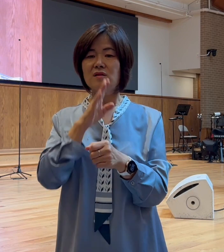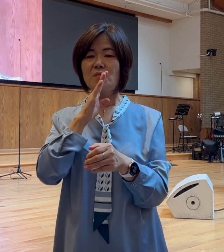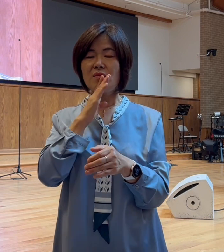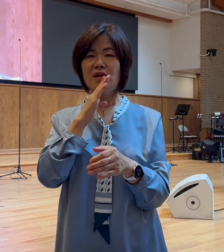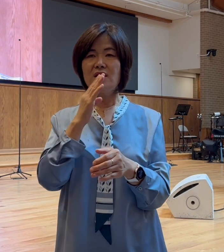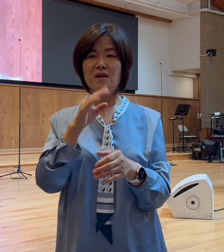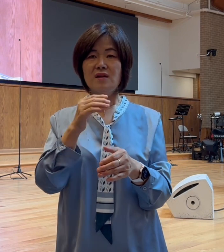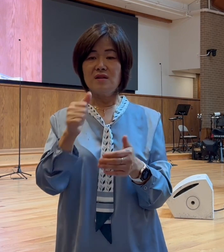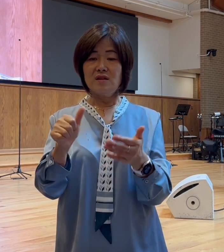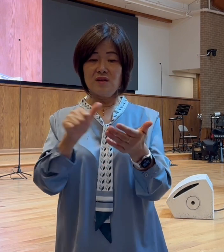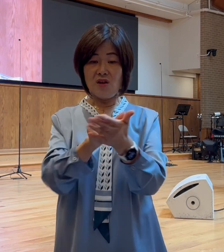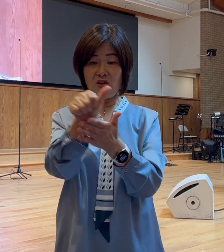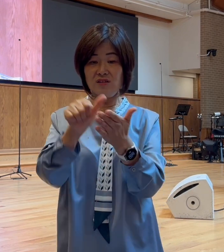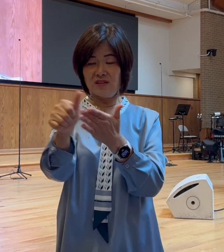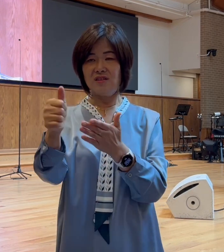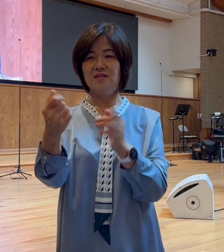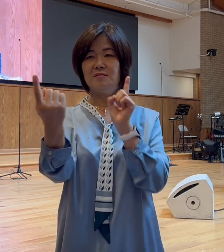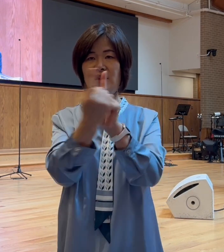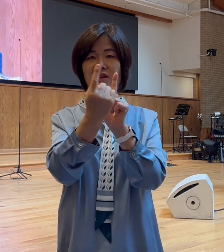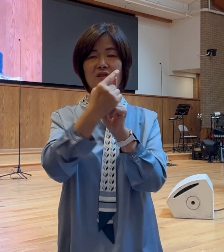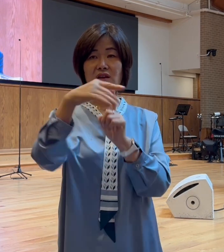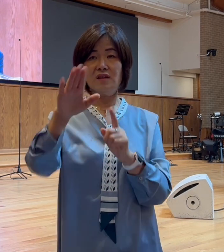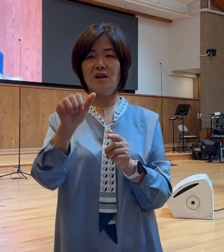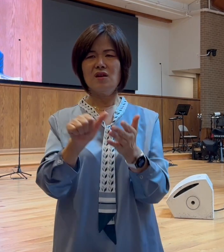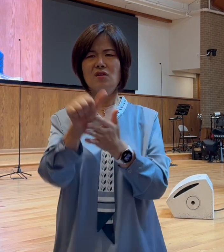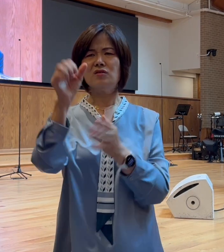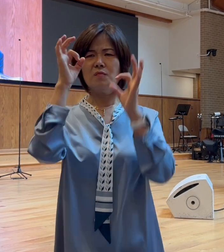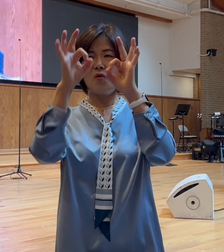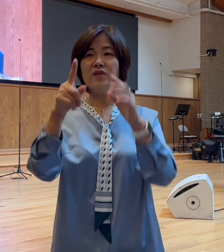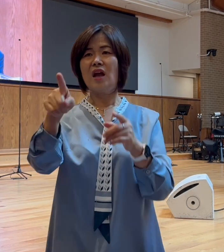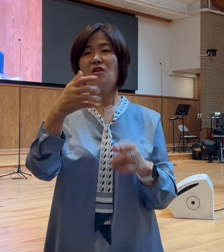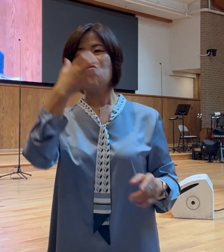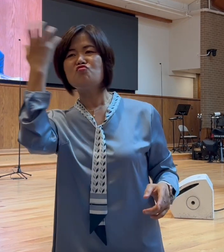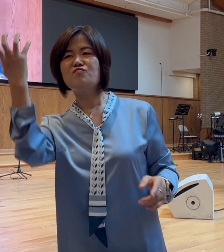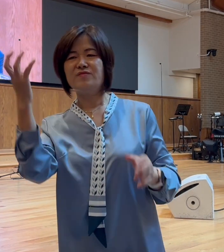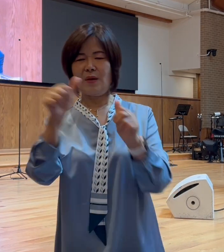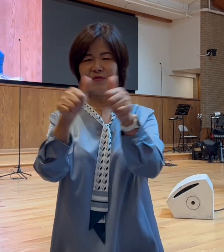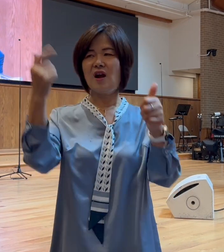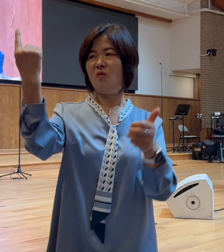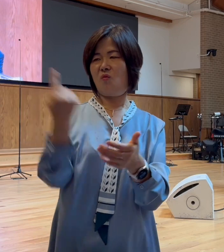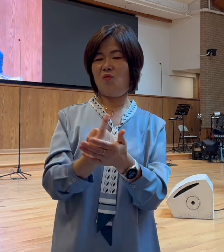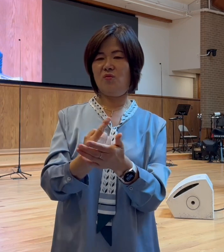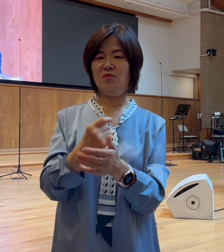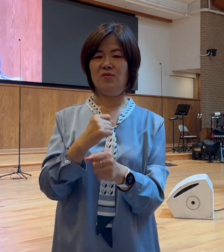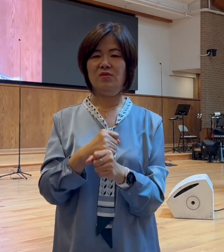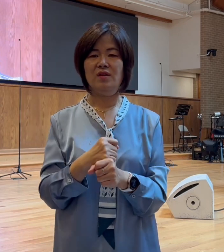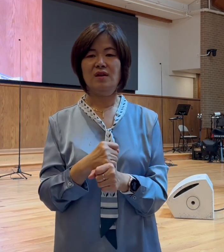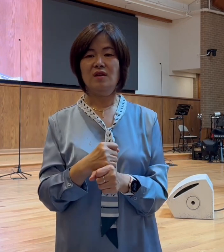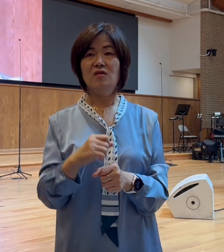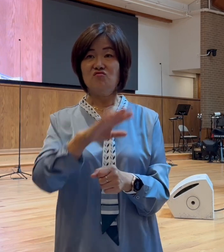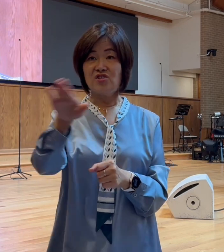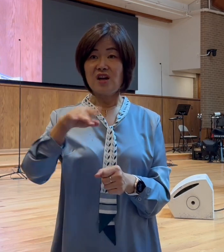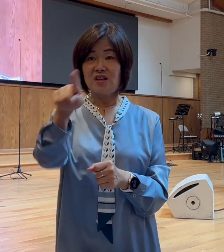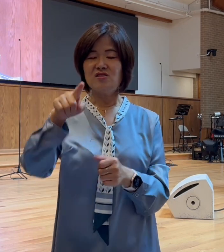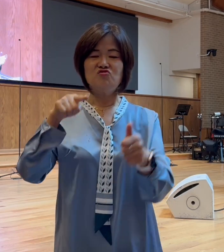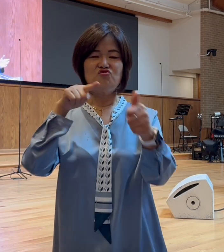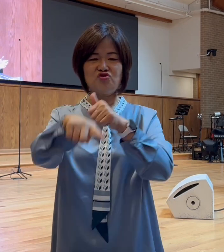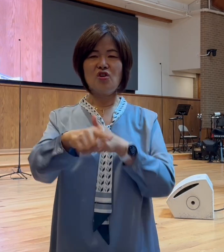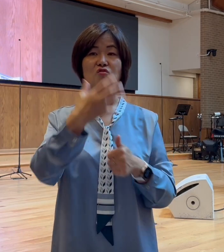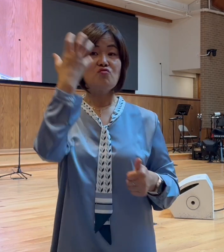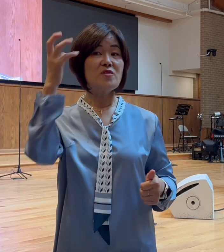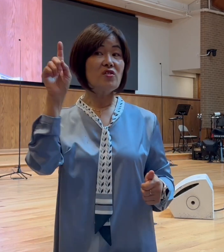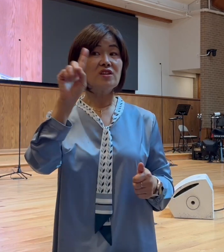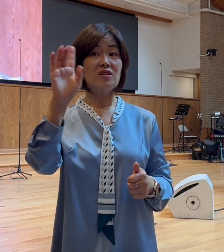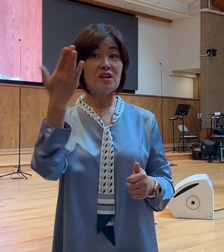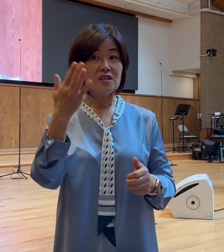형들에게 왔는데 형들이 보고 야 꿈의 대가가 오는도다. 우리가 그를 죽여 꿈이 어떻게